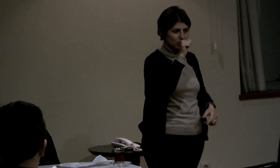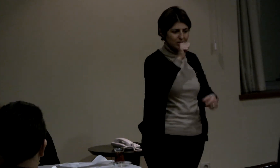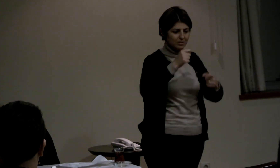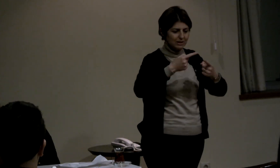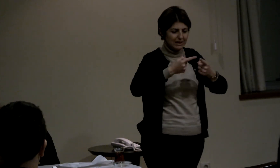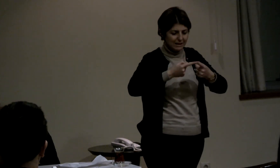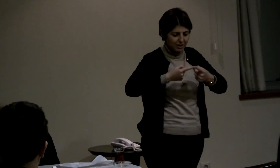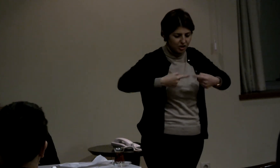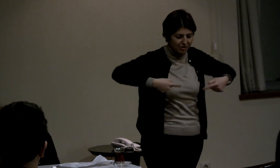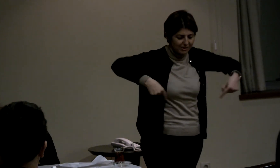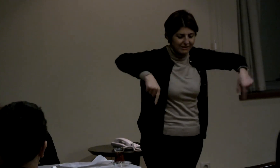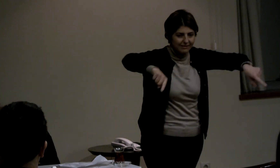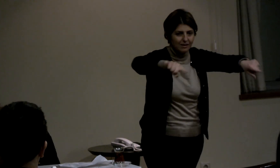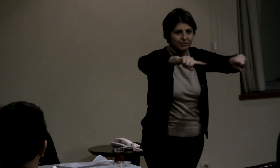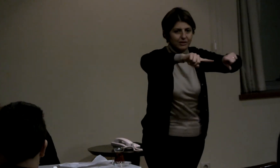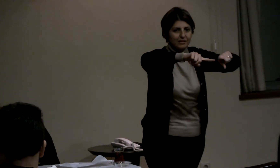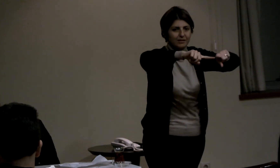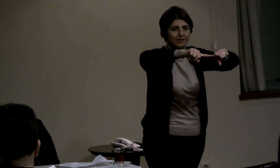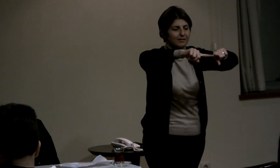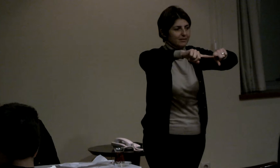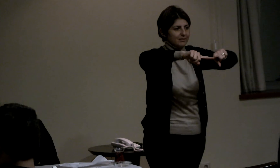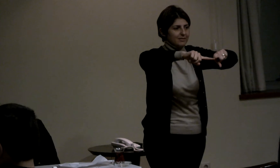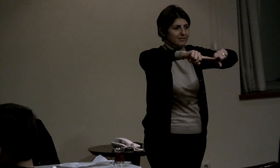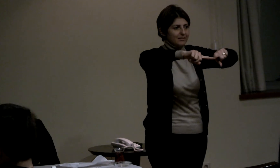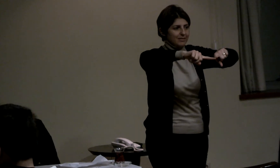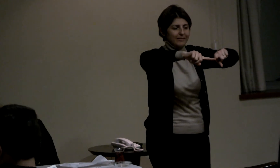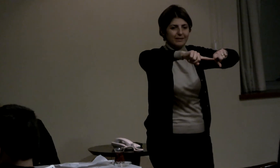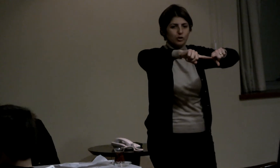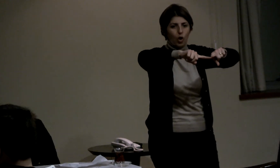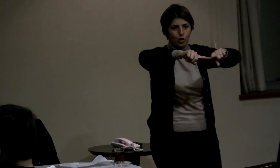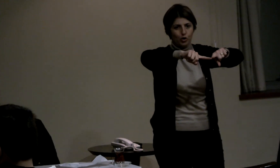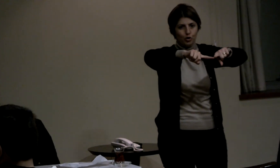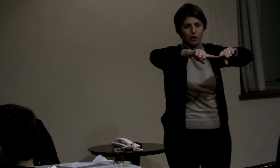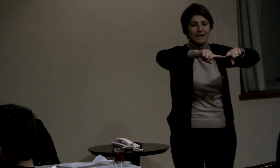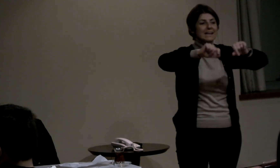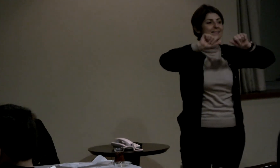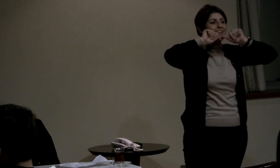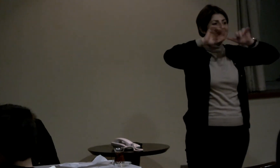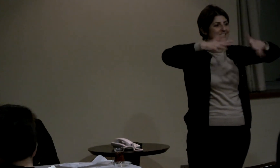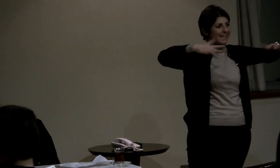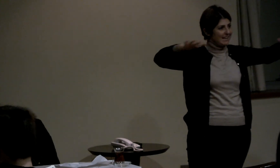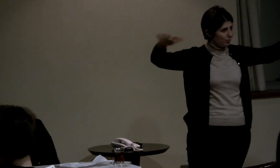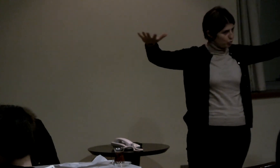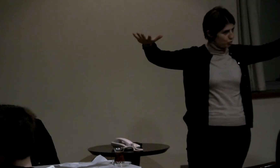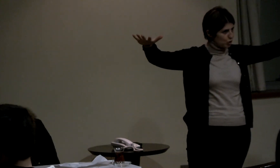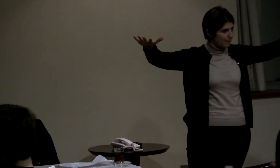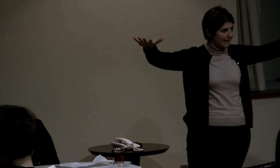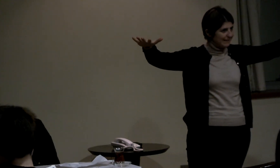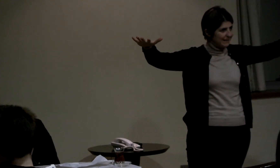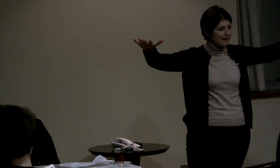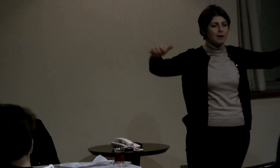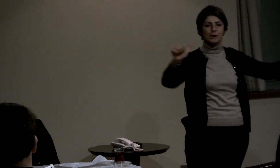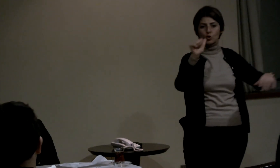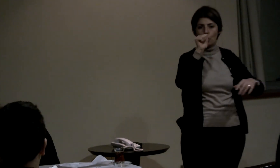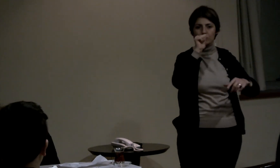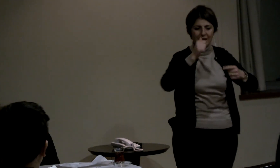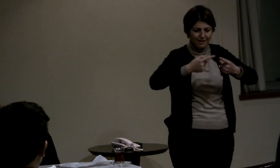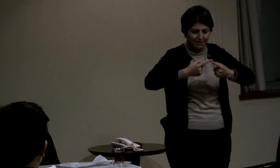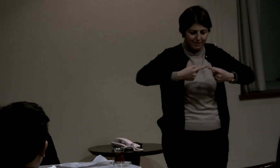arkadaşlar. Çevirdik etrafını. Göl. Denizde ucu bucağı belli değil ama gölde